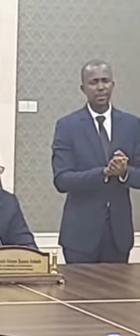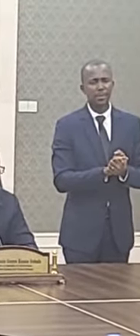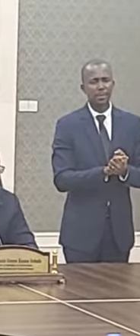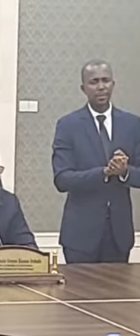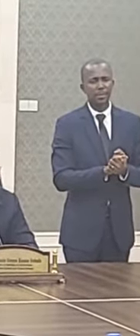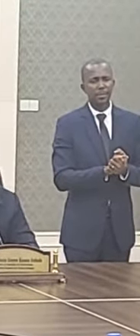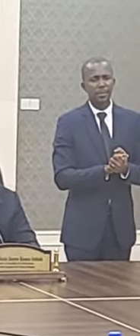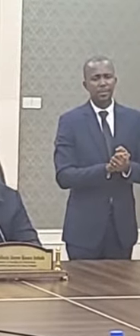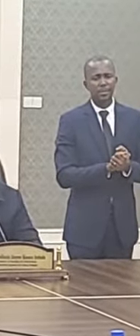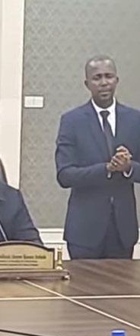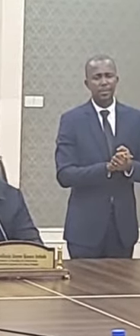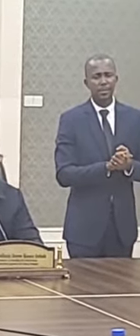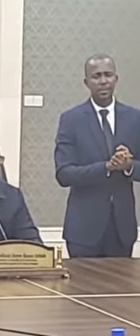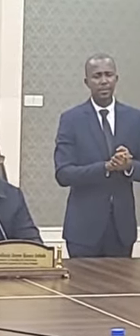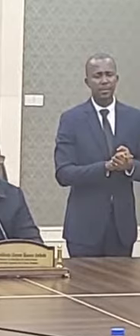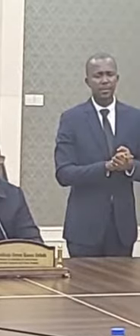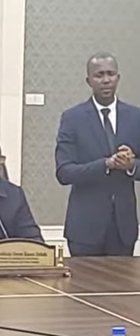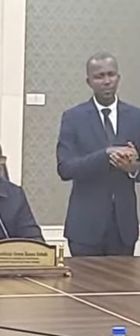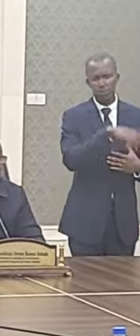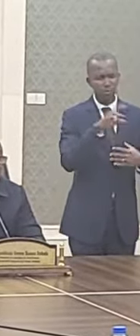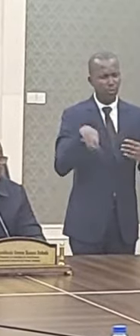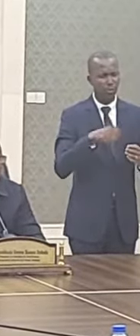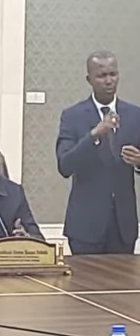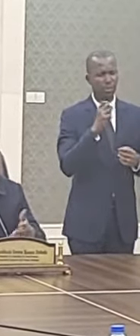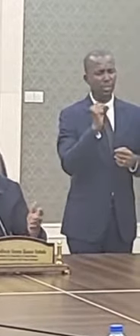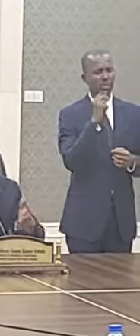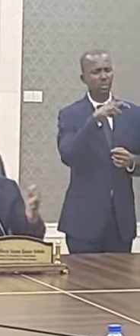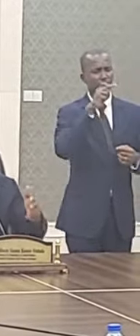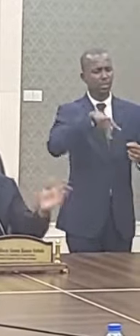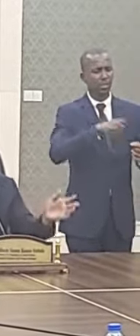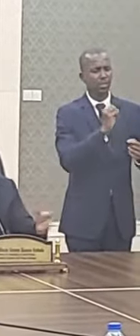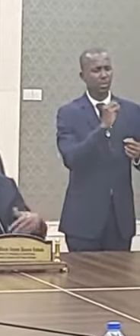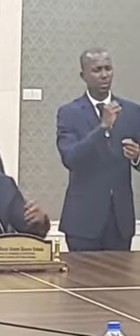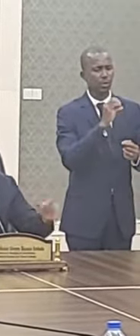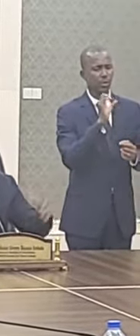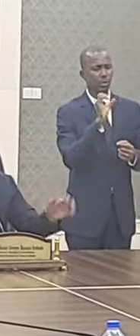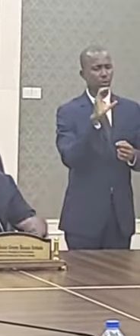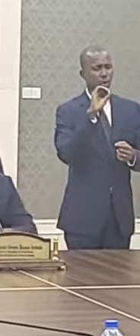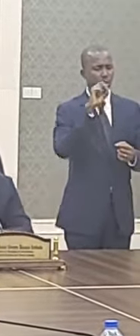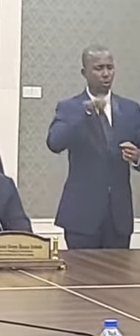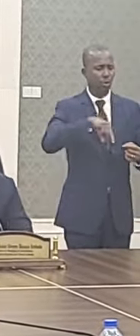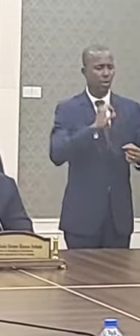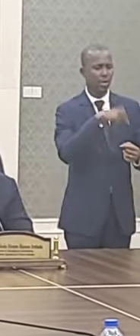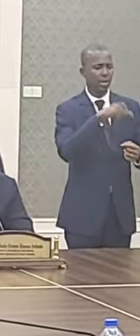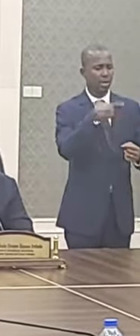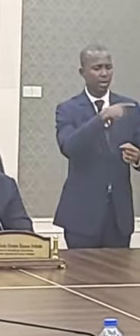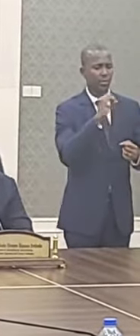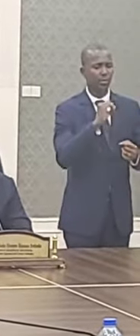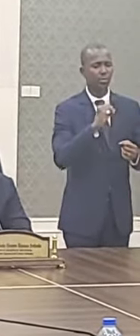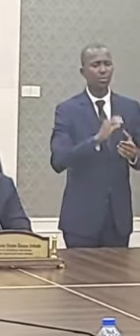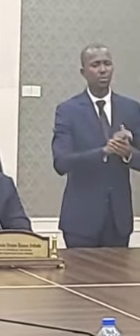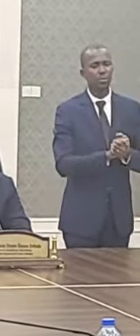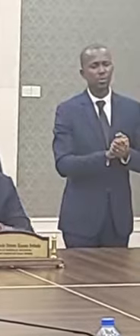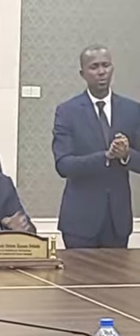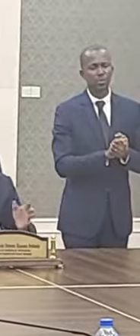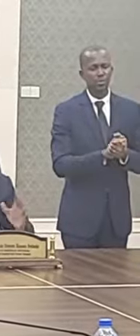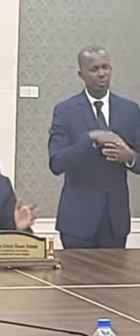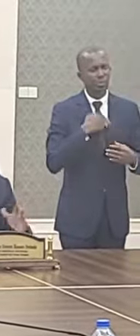celle de congrès. Pas de temps pour les paroles, on a tellement parlé, on a tellement fait de pagailles, mais là,